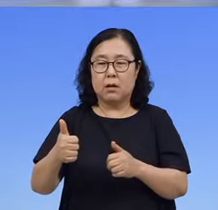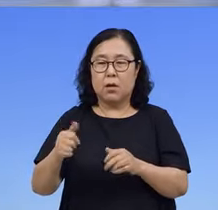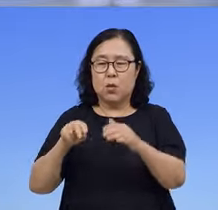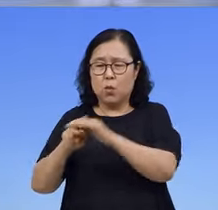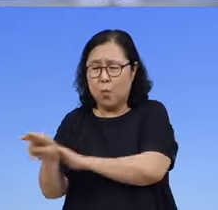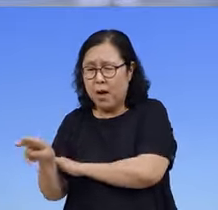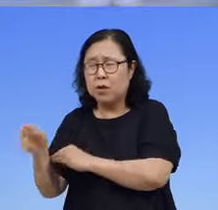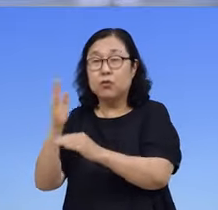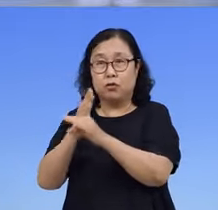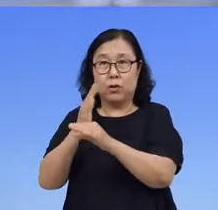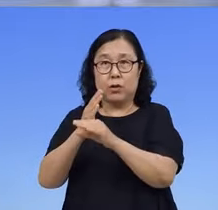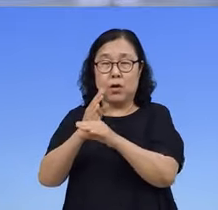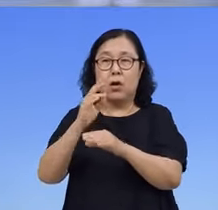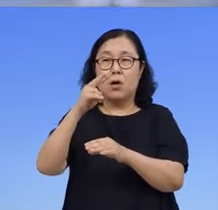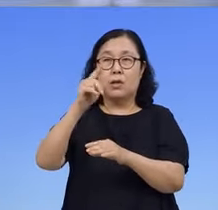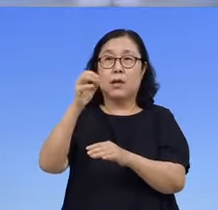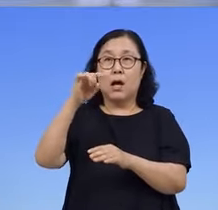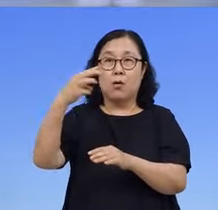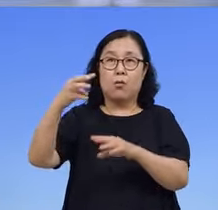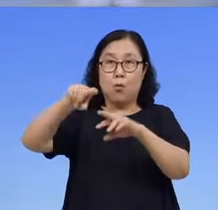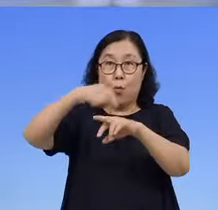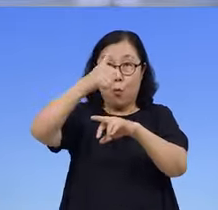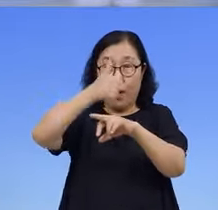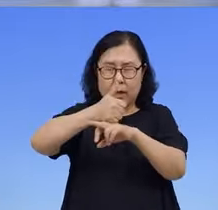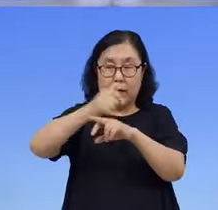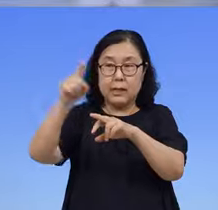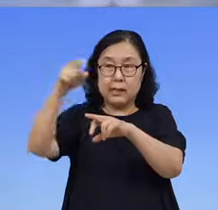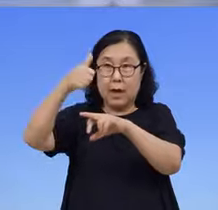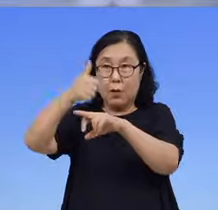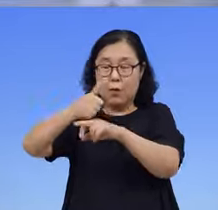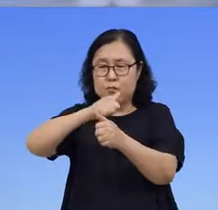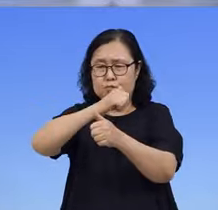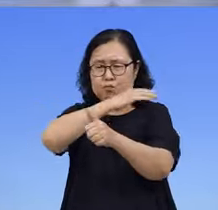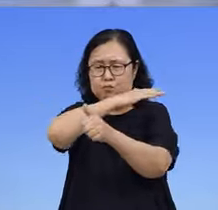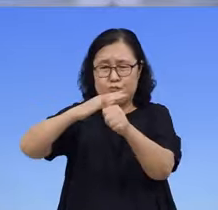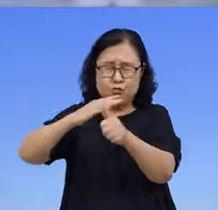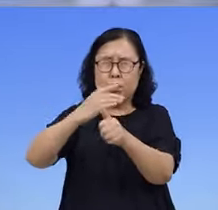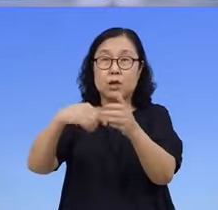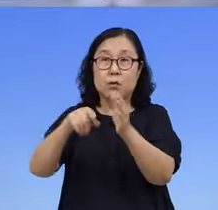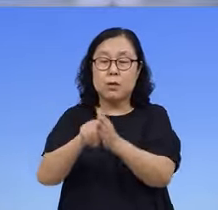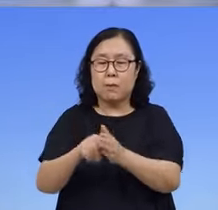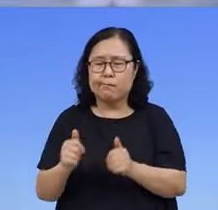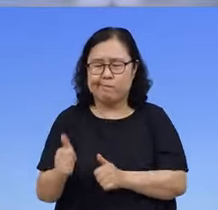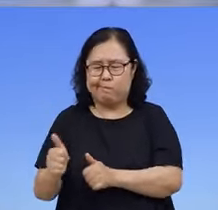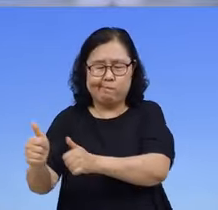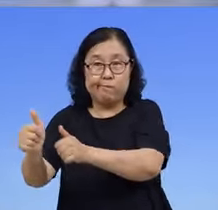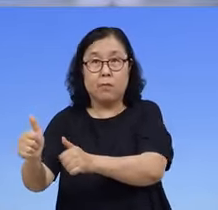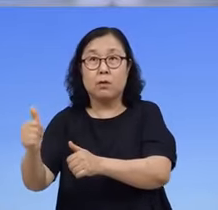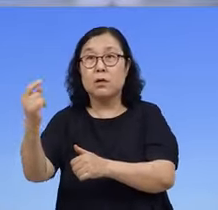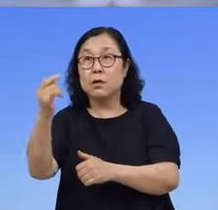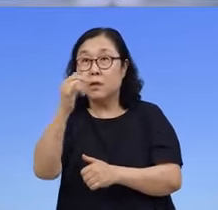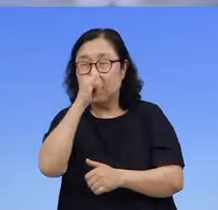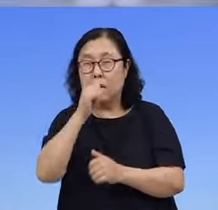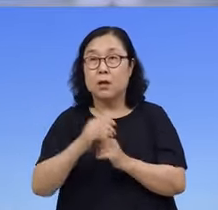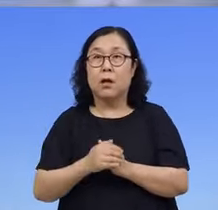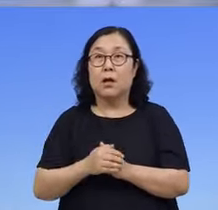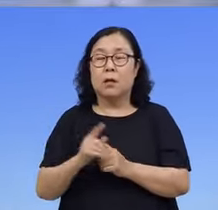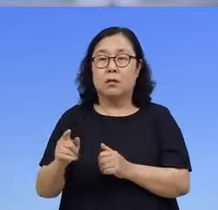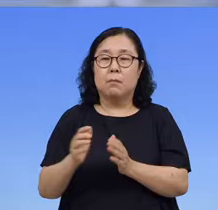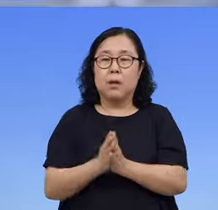권력을 가진 그 사울 왕이 질투의 화신이 돼가지고 다윗을 죽이겠다고 달려서 쫓아 추적을